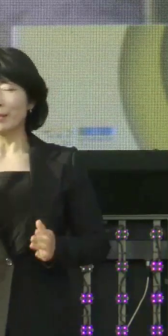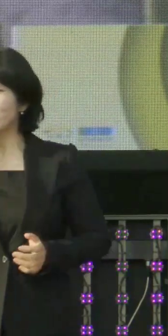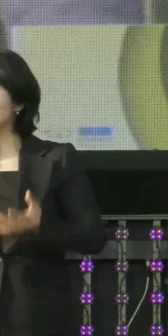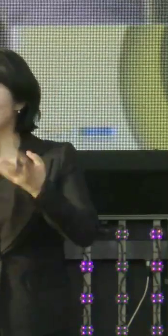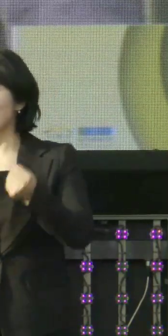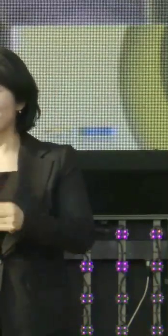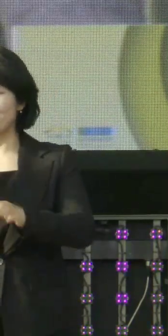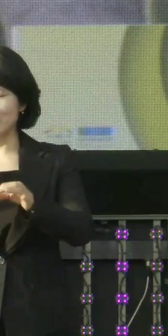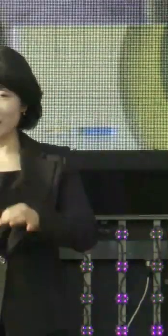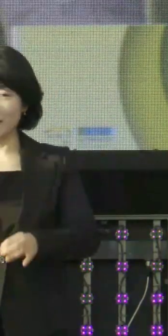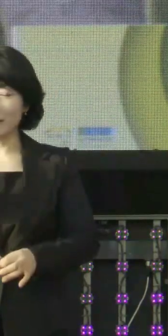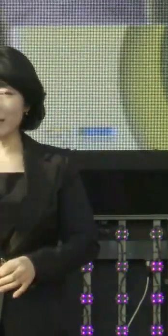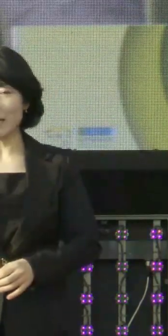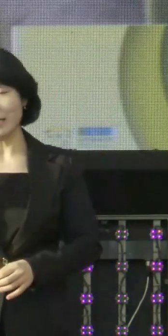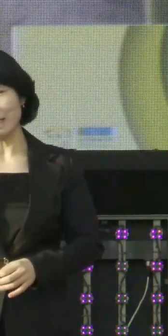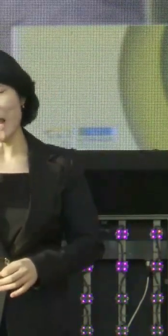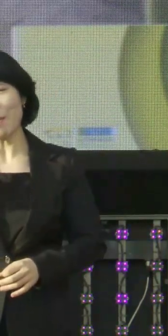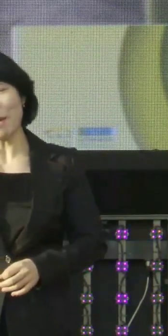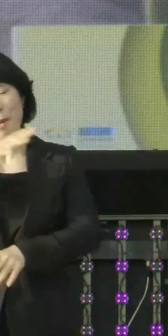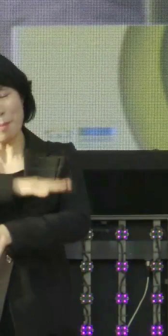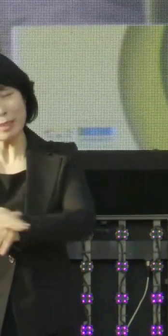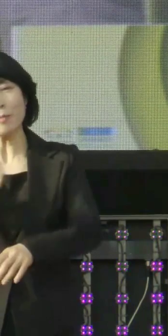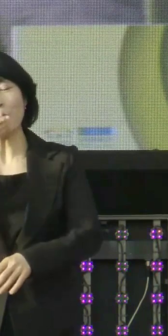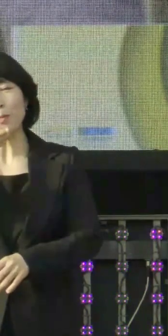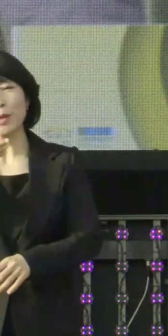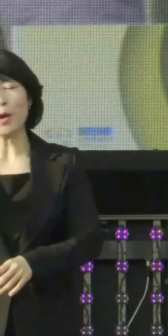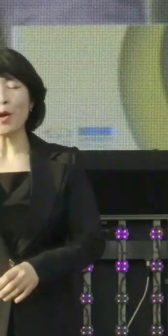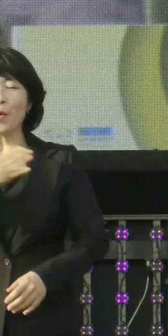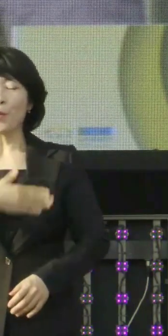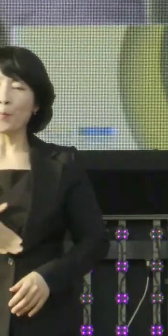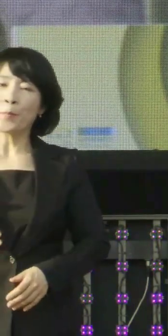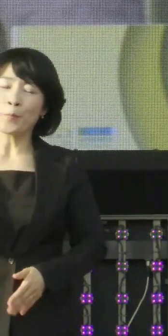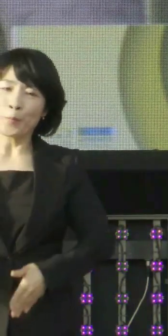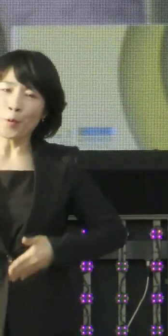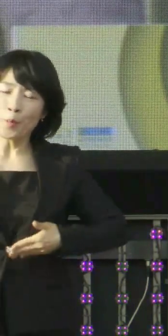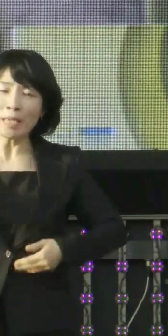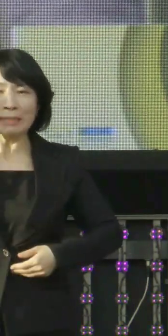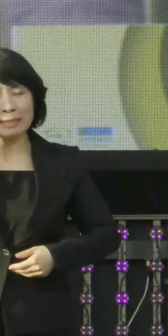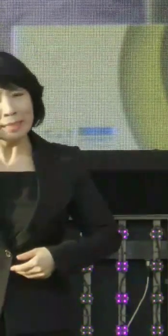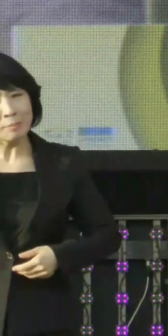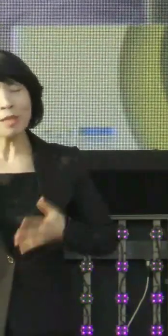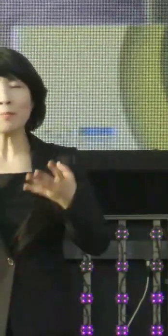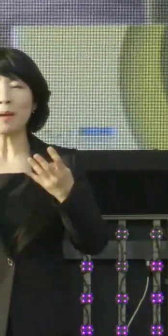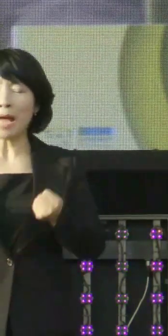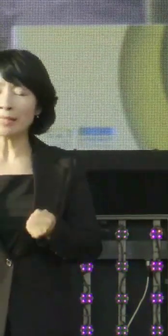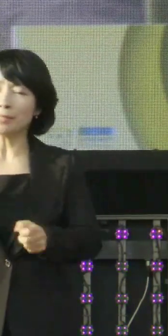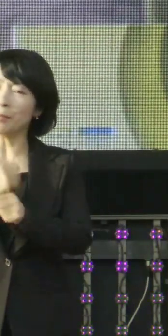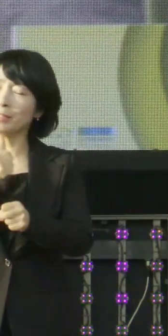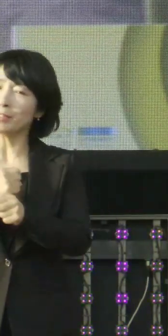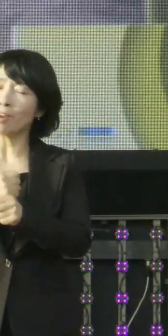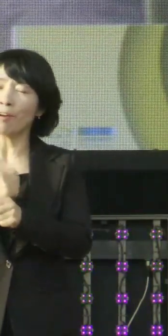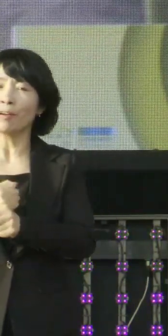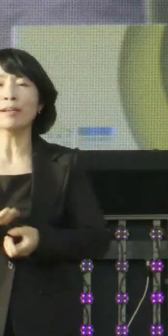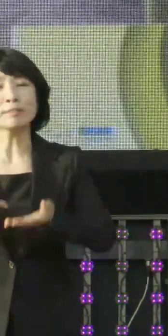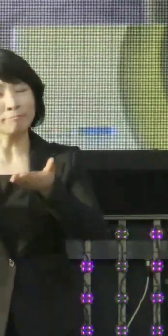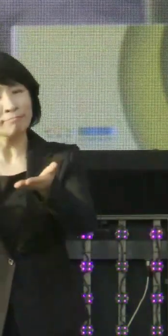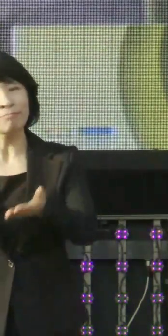드시면서 이천의 봄의 정취와 함께 즐겁고 행복한 추억을 많이 만들어 가시기